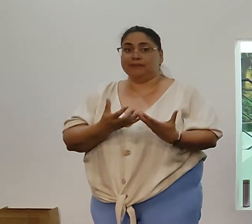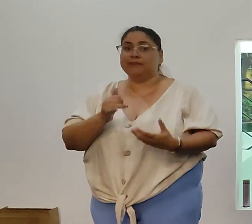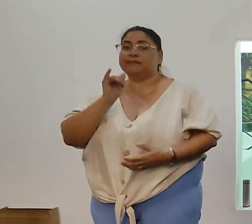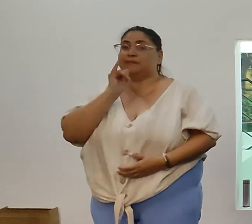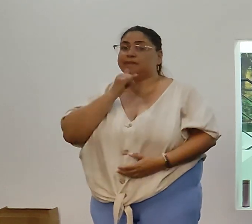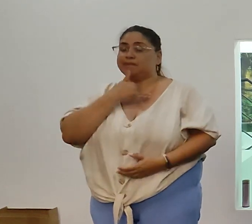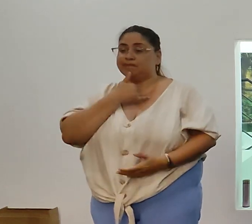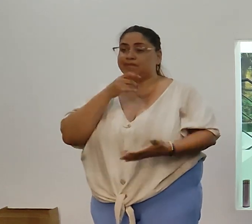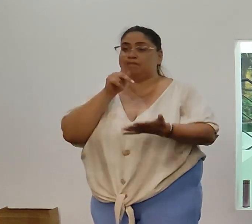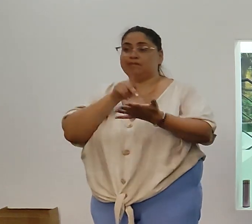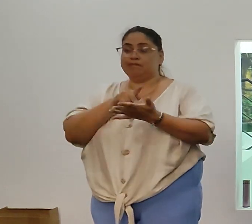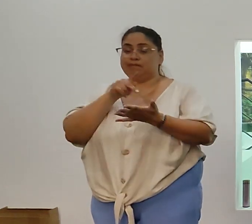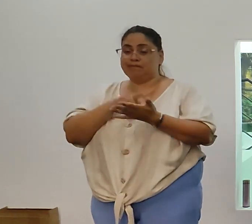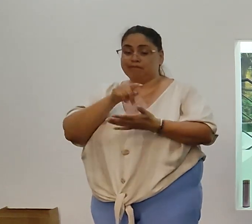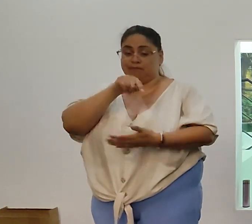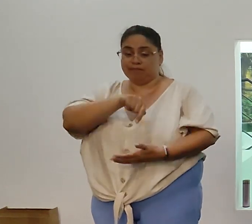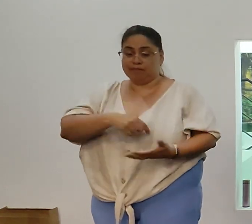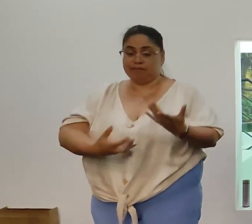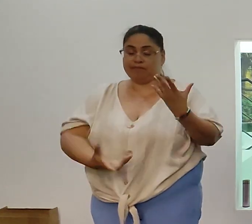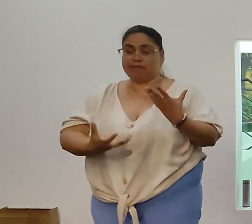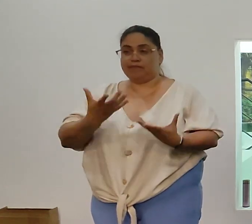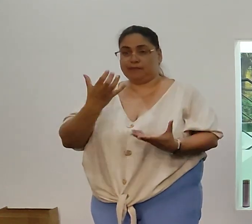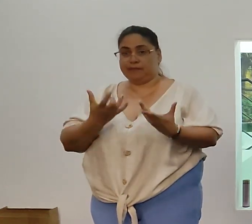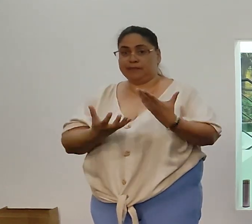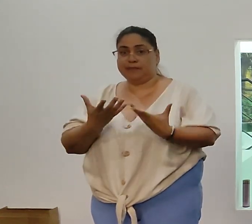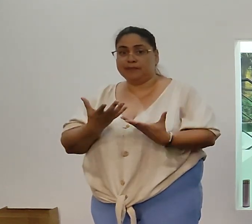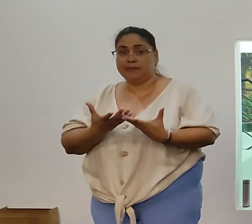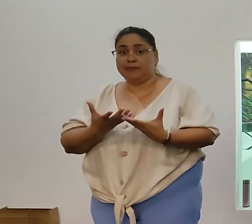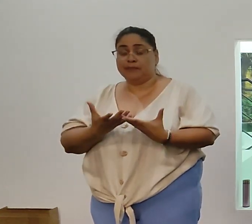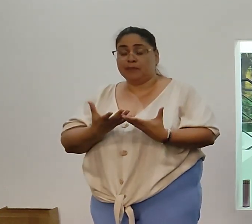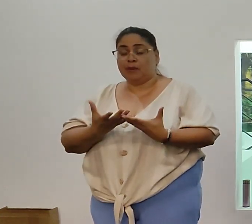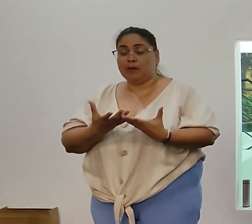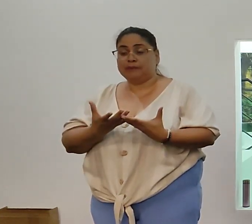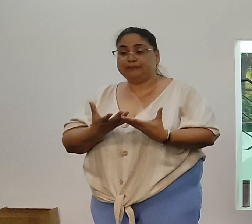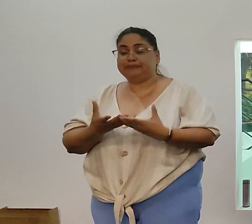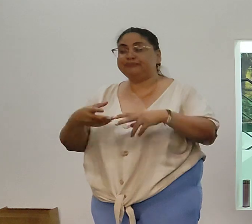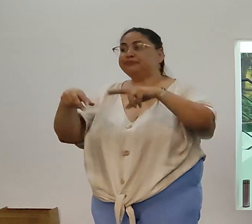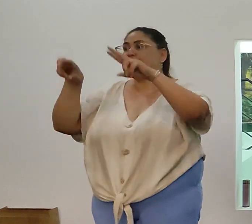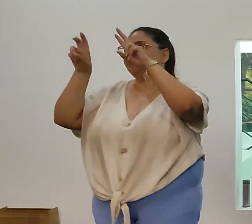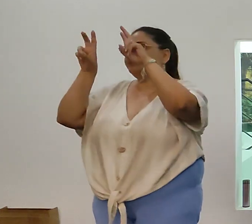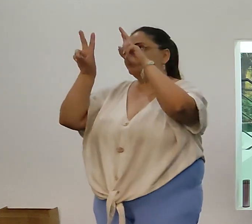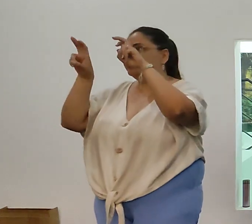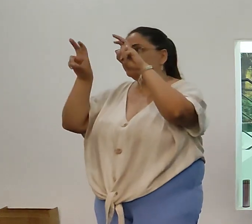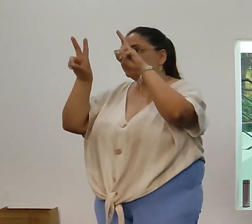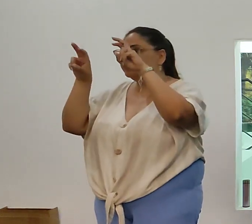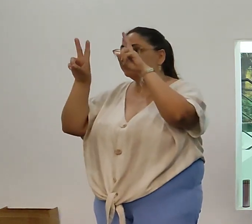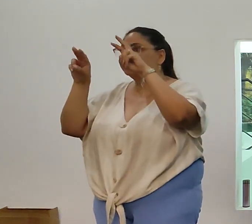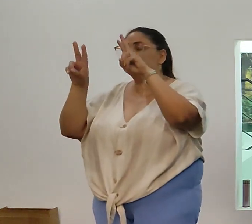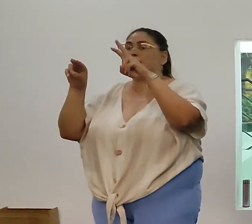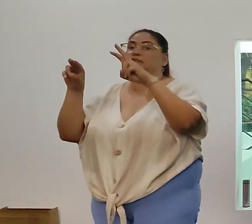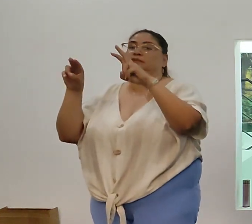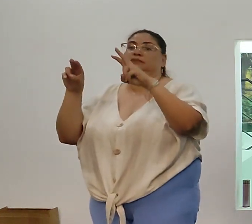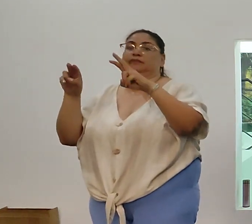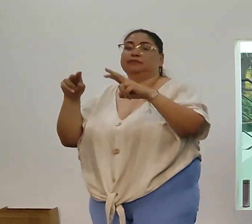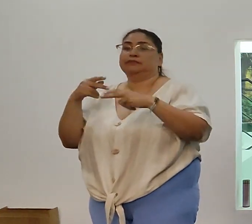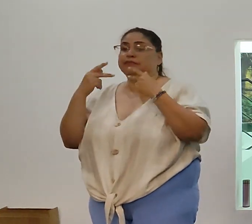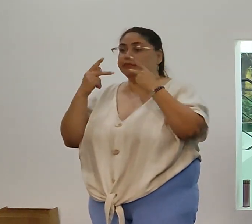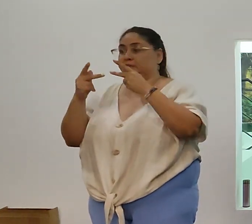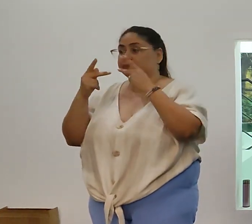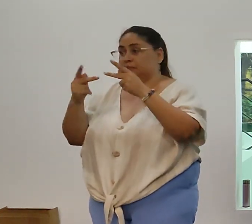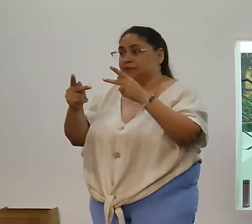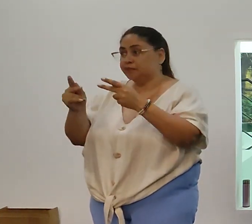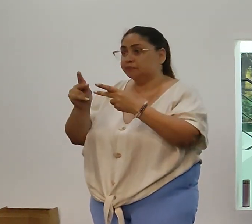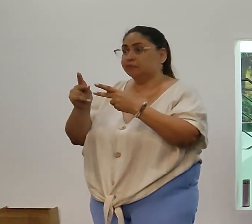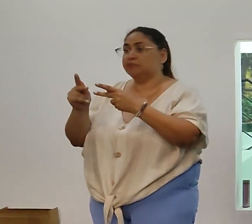A triste realidade do inferno. Embora este tema já não seja tão frequente, embora isso não seja atrativo